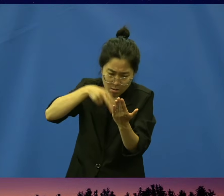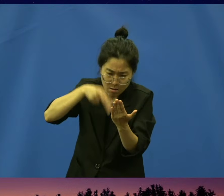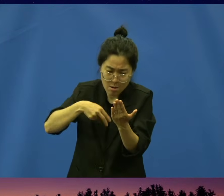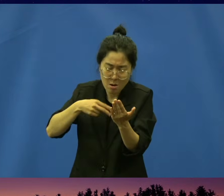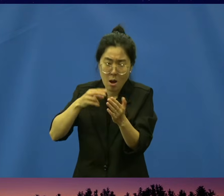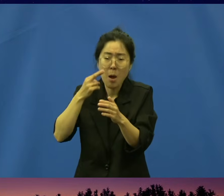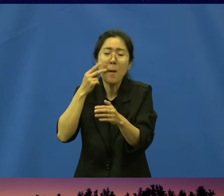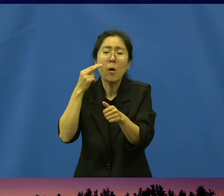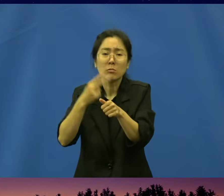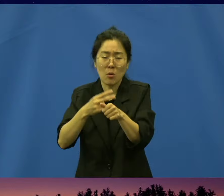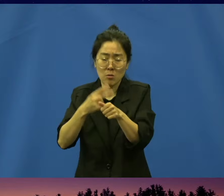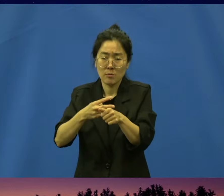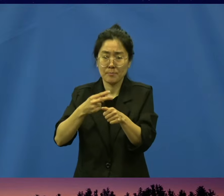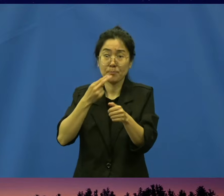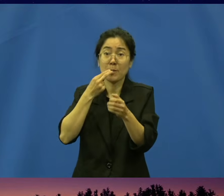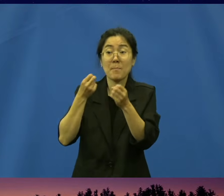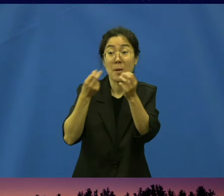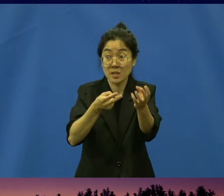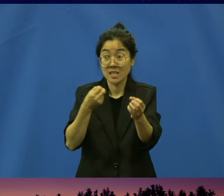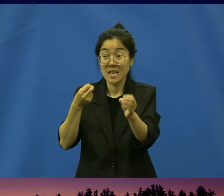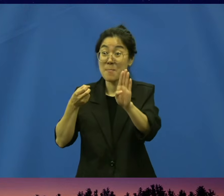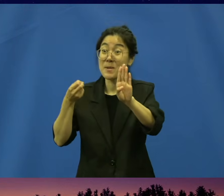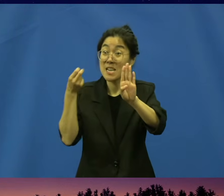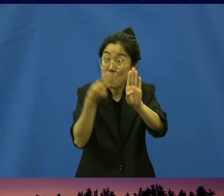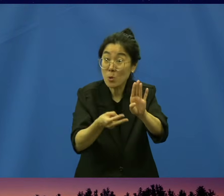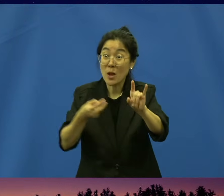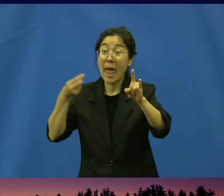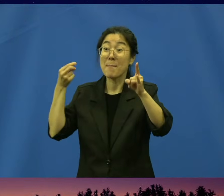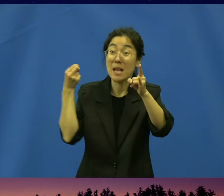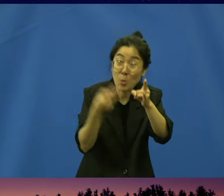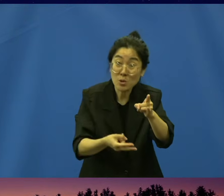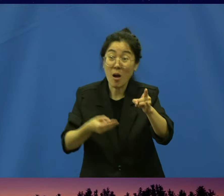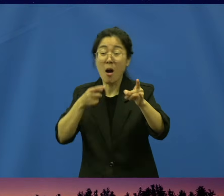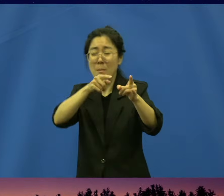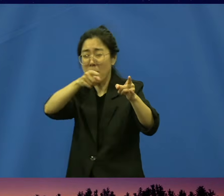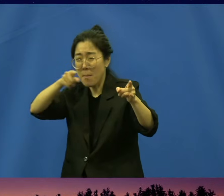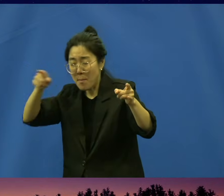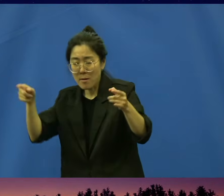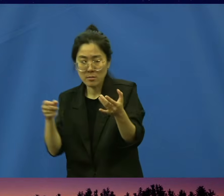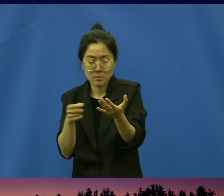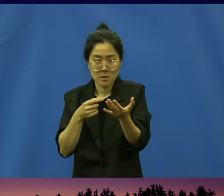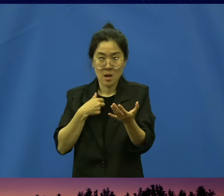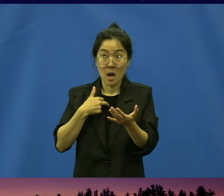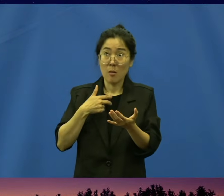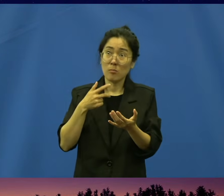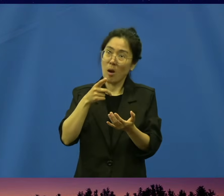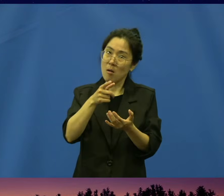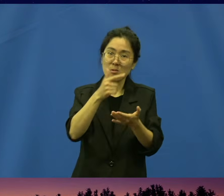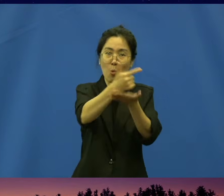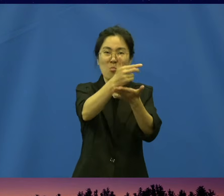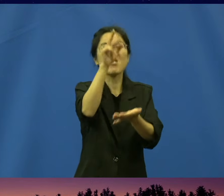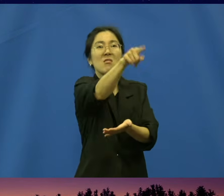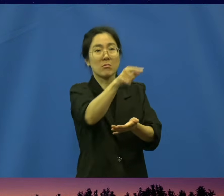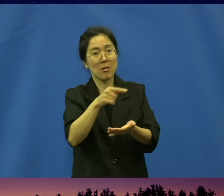읽어봤어요. 바울이 전도하라고 한 데를 적으려고.